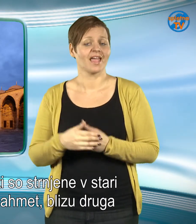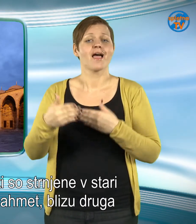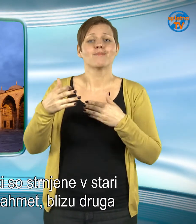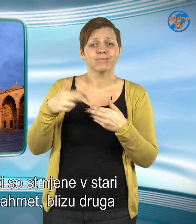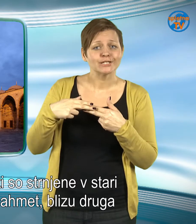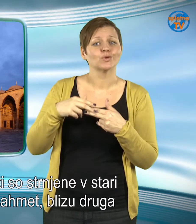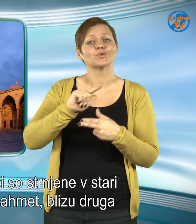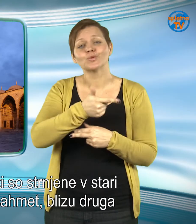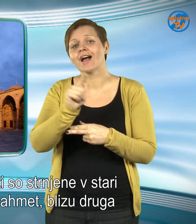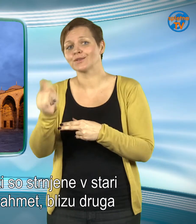jih lotimo peš.